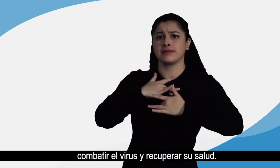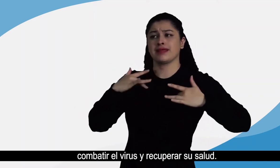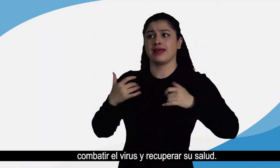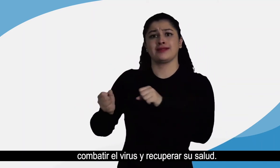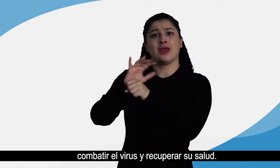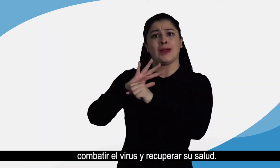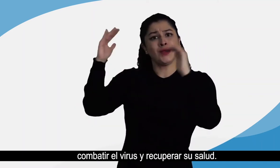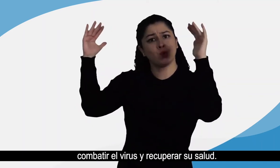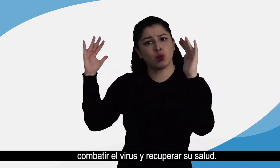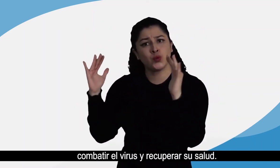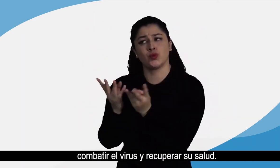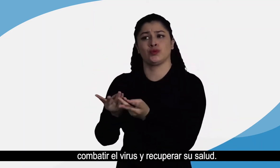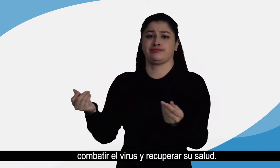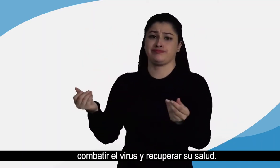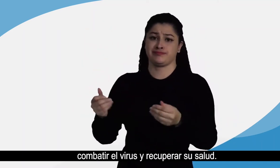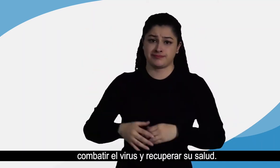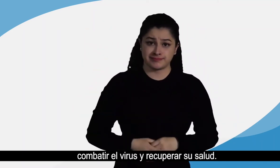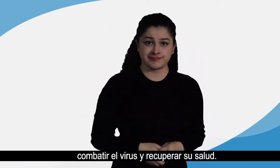combatir el virus y recuperar su salud 10.